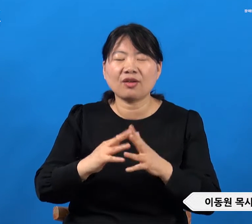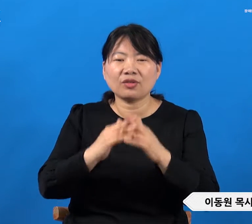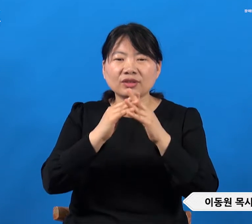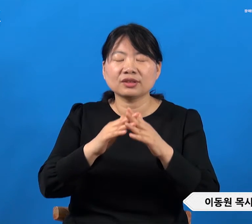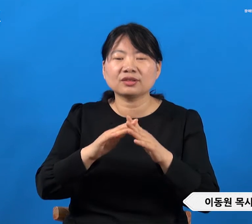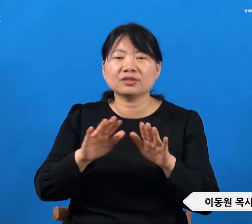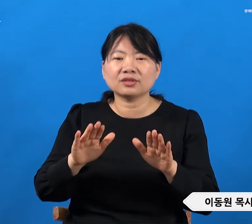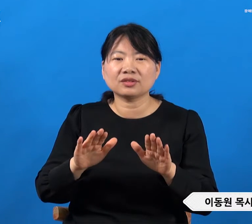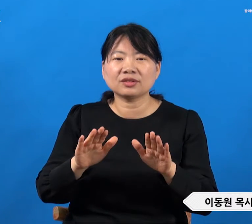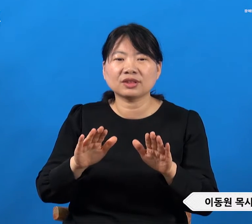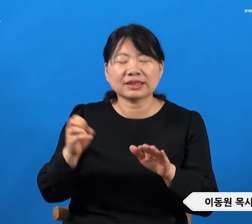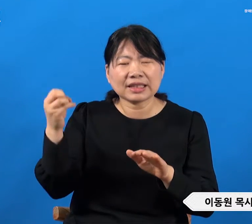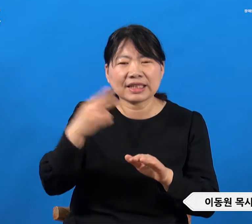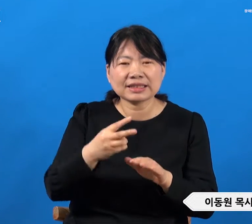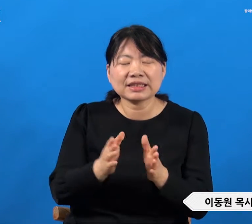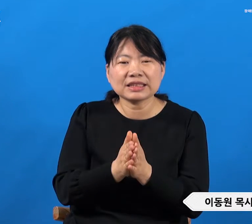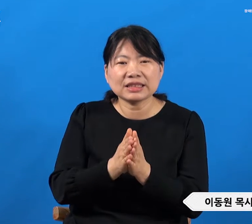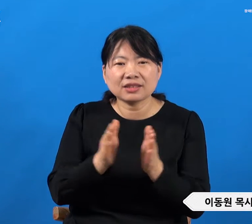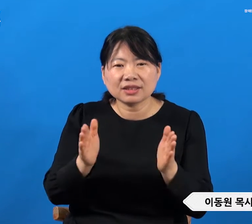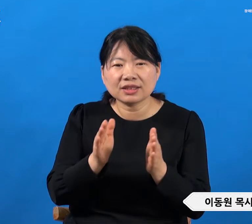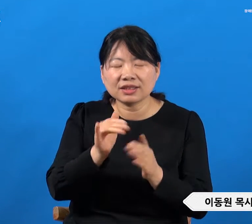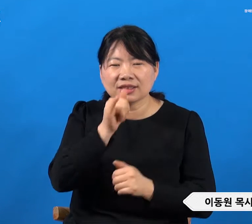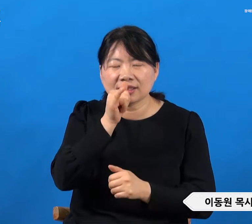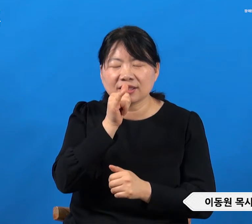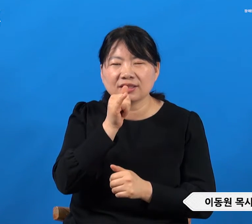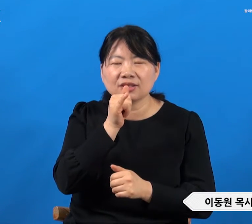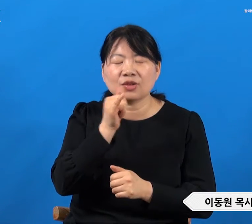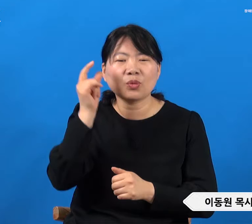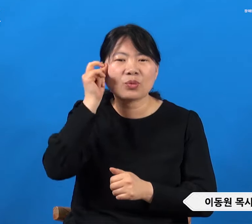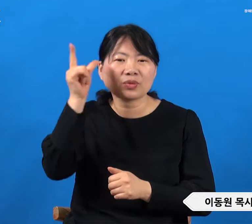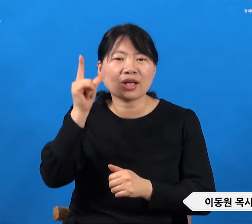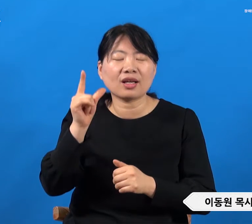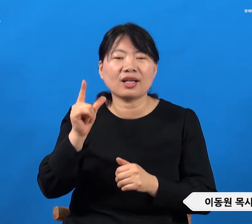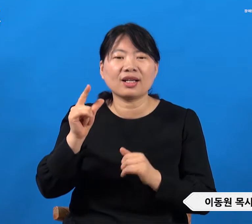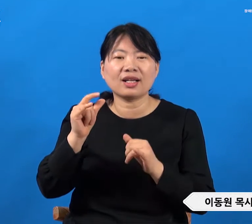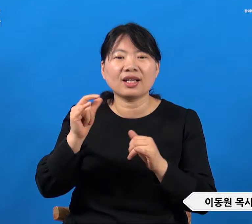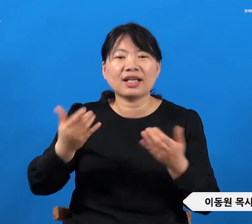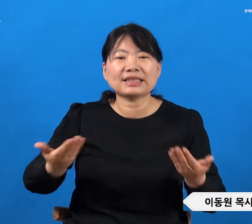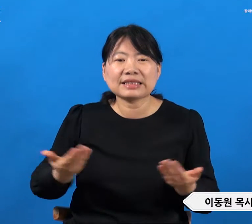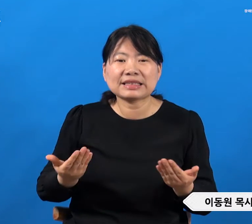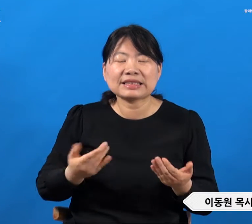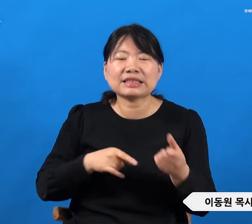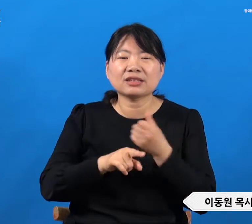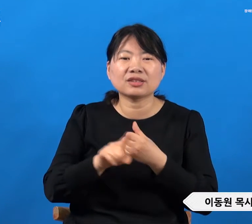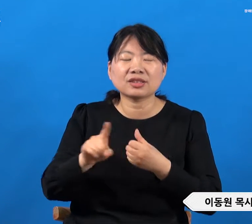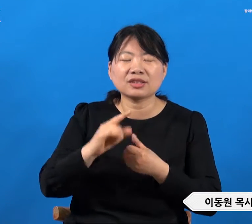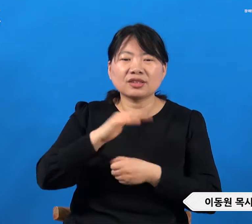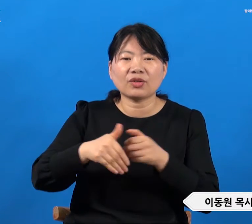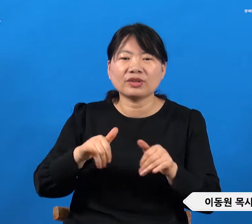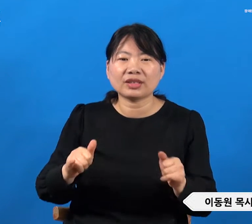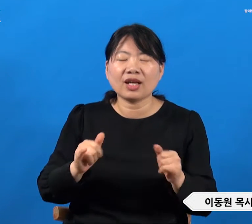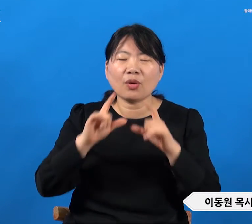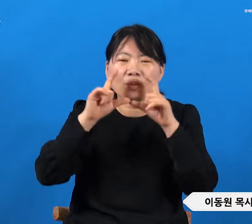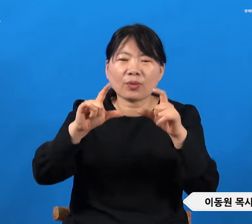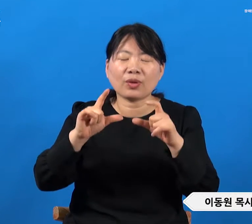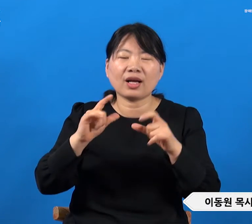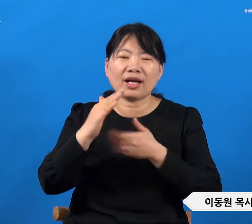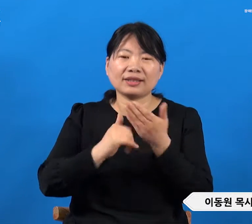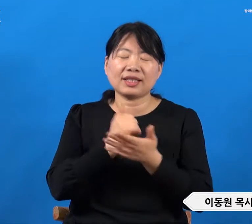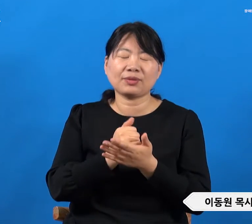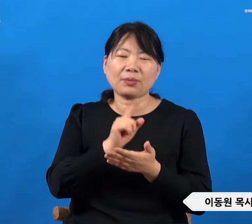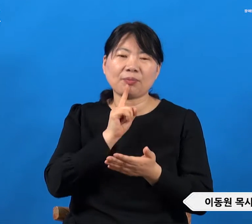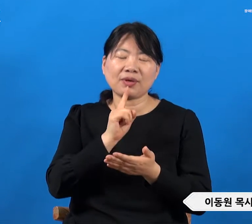건축, 그것이 다시 시작될 수 있었던 위대한 역사는 선지자들이 선포한